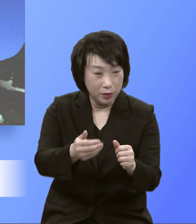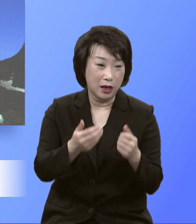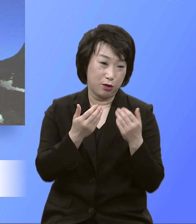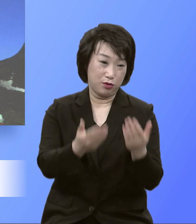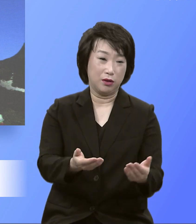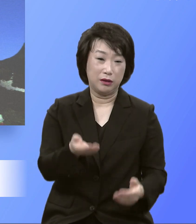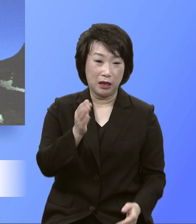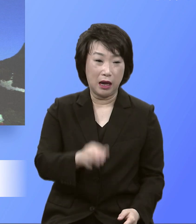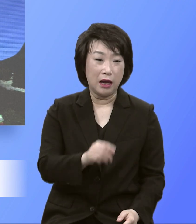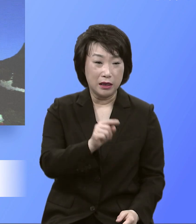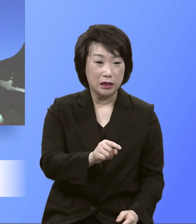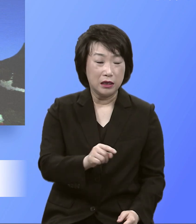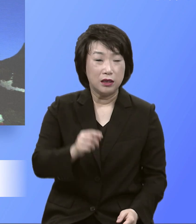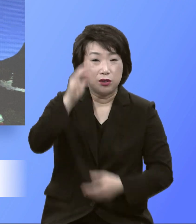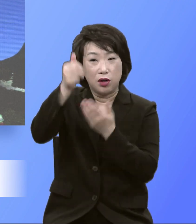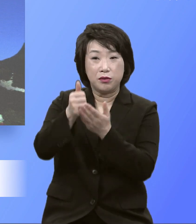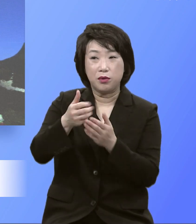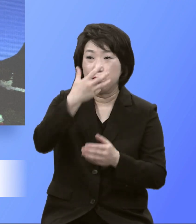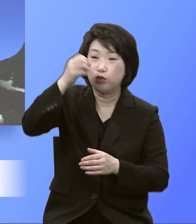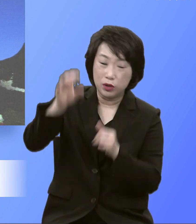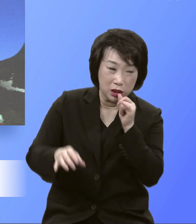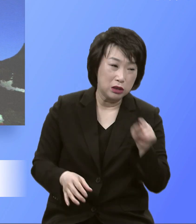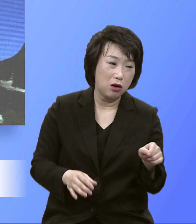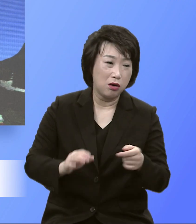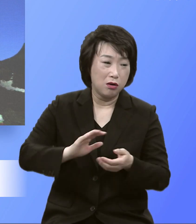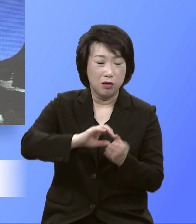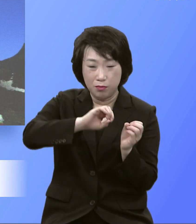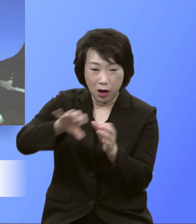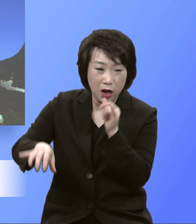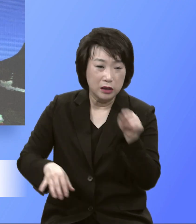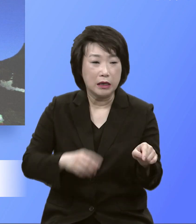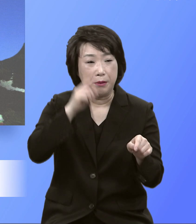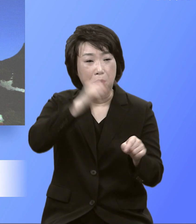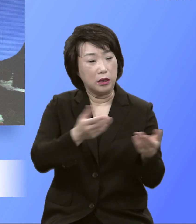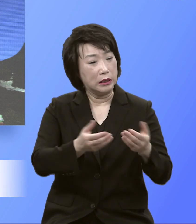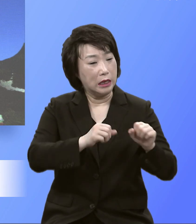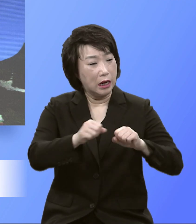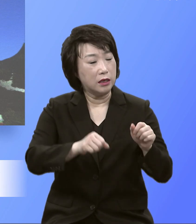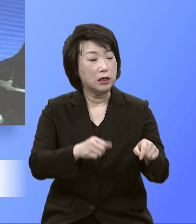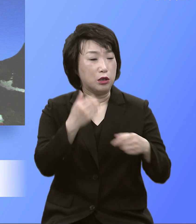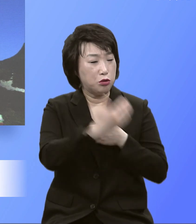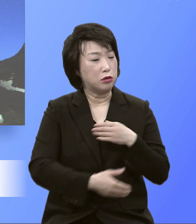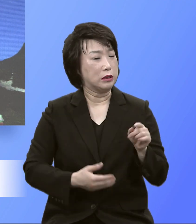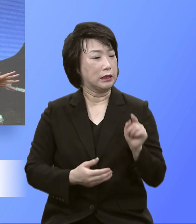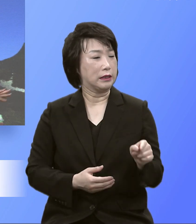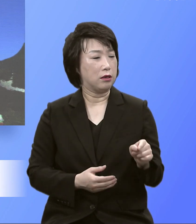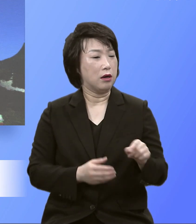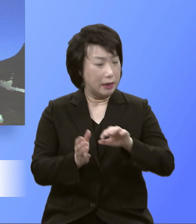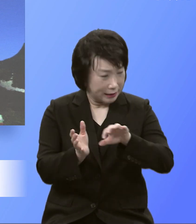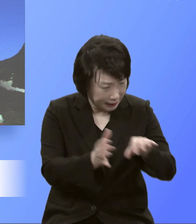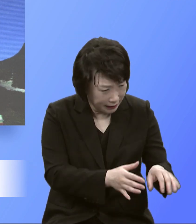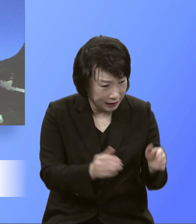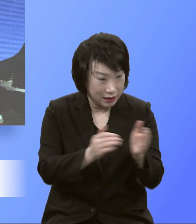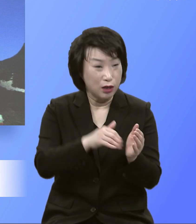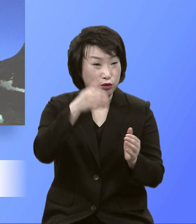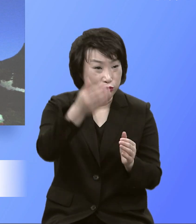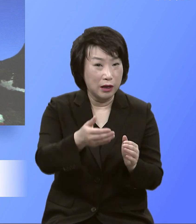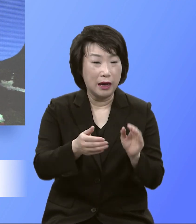보냈는데 성령까지도 무시하고 짓밟고 그런 못된 짓하는 육신 이거 제거한